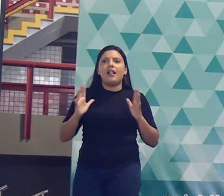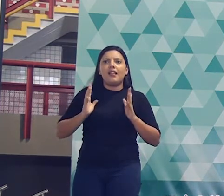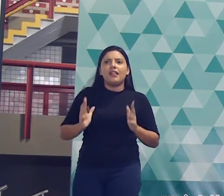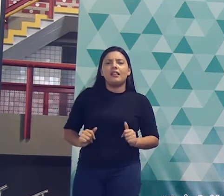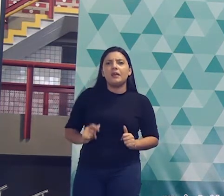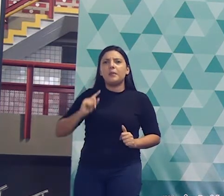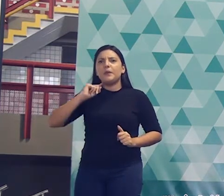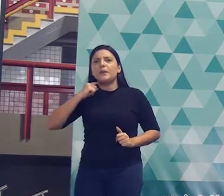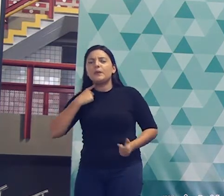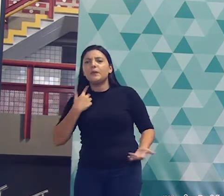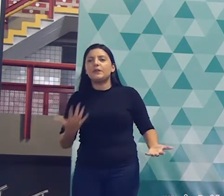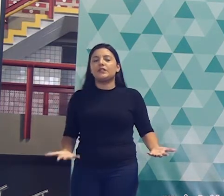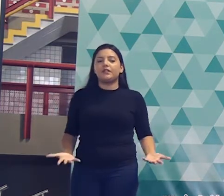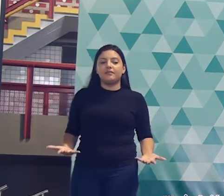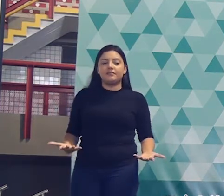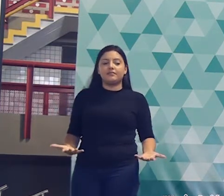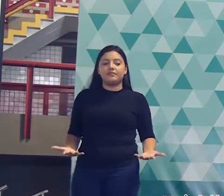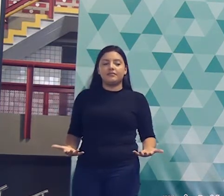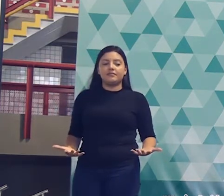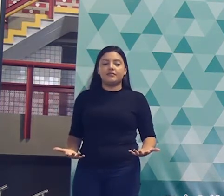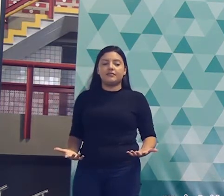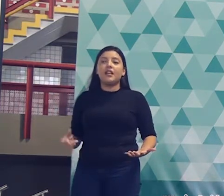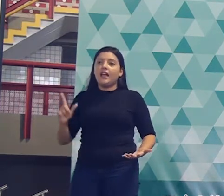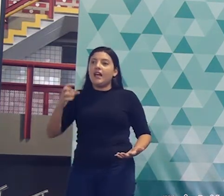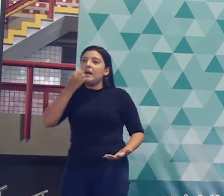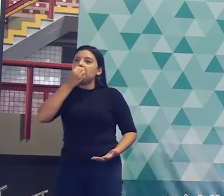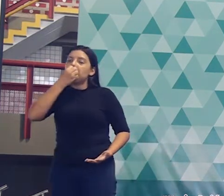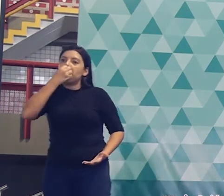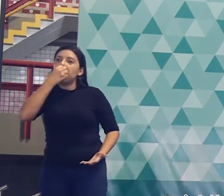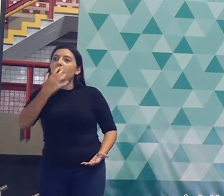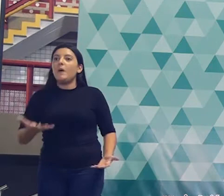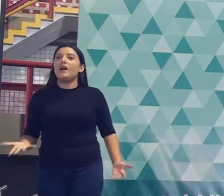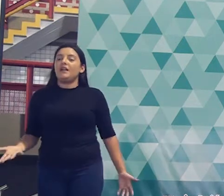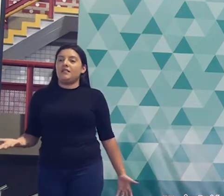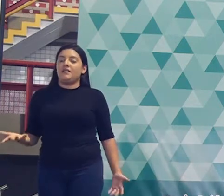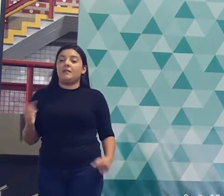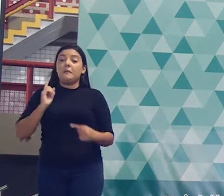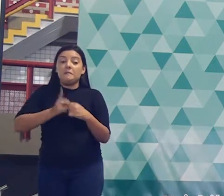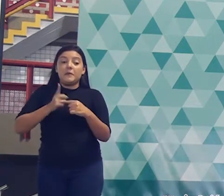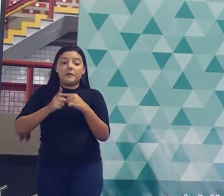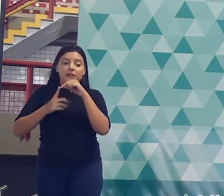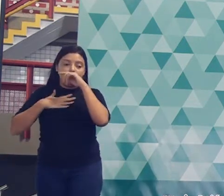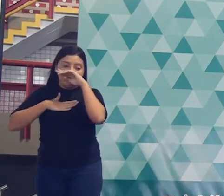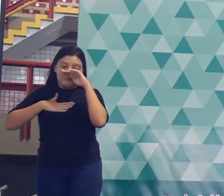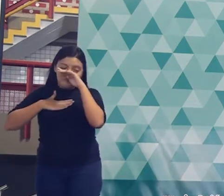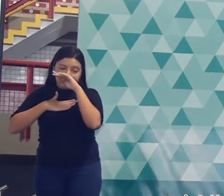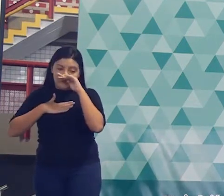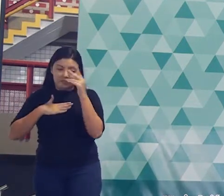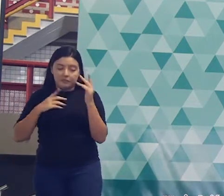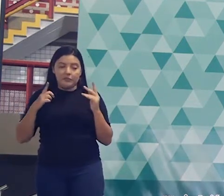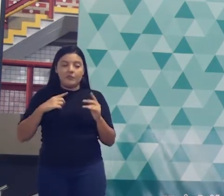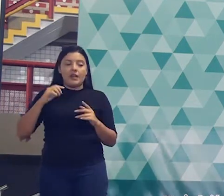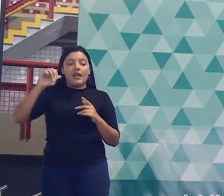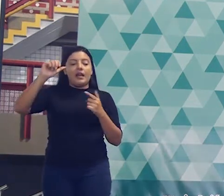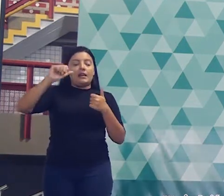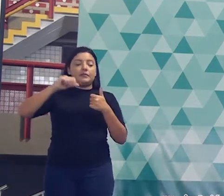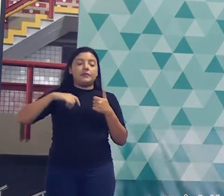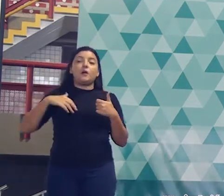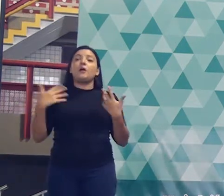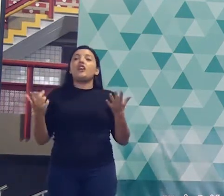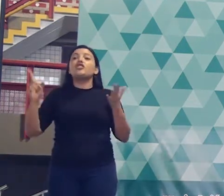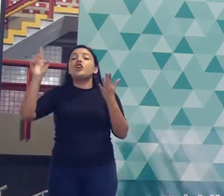poluente? Então é a alternativa satisfatória. Quando você vê esse nome satisfatória, aí você já elimina, sem nenhum problema,